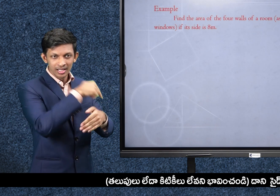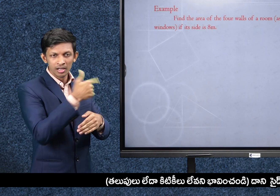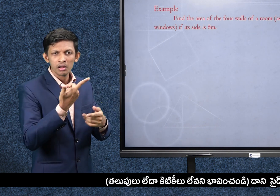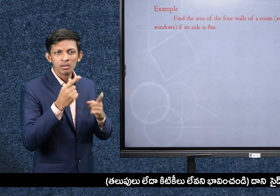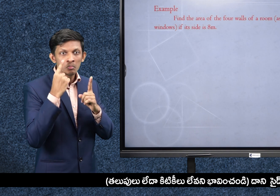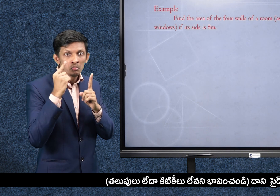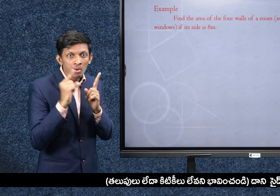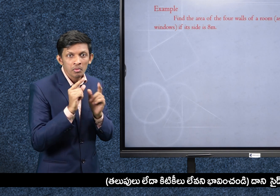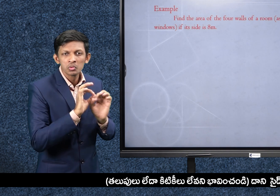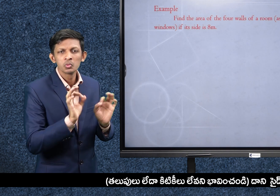సైడ్ 8 మీటర్లు.